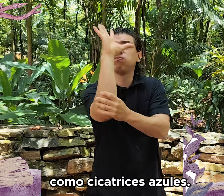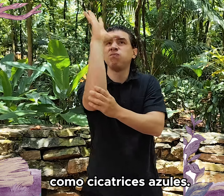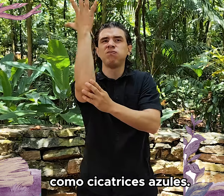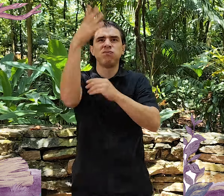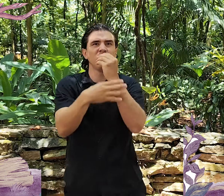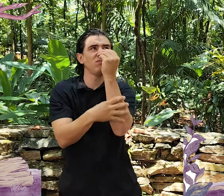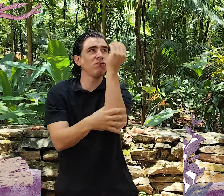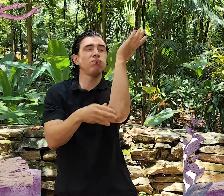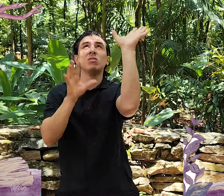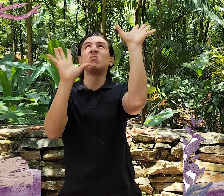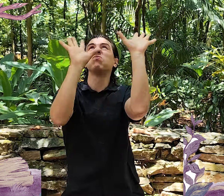azules.